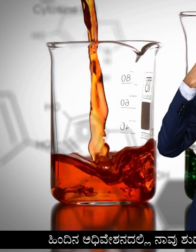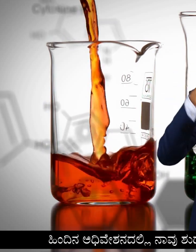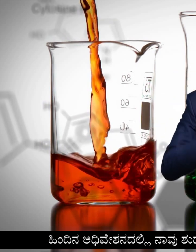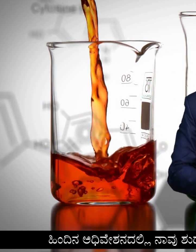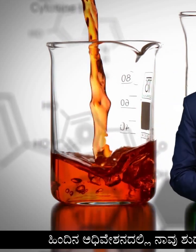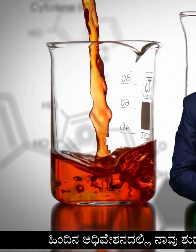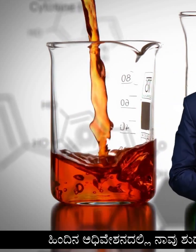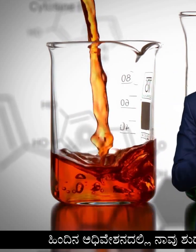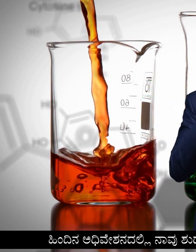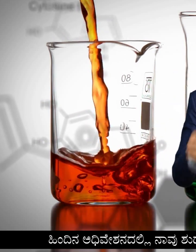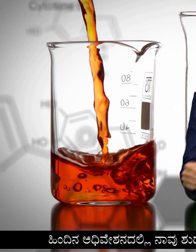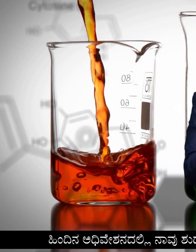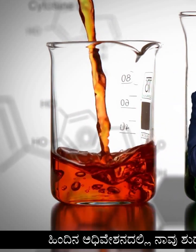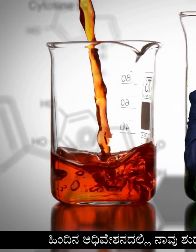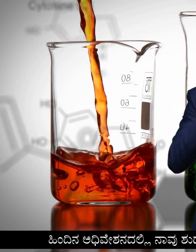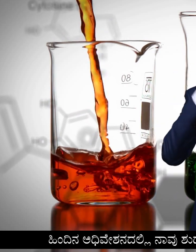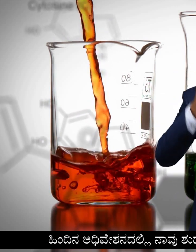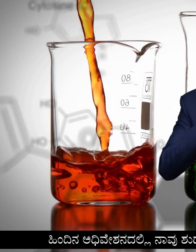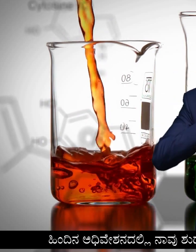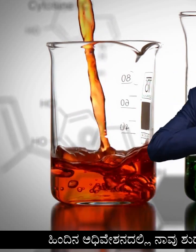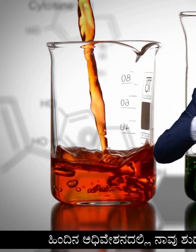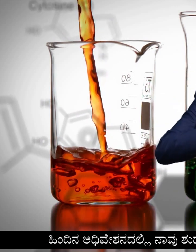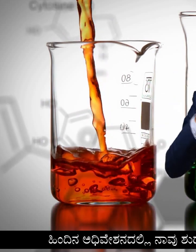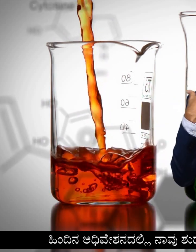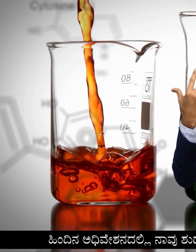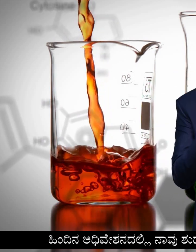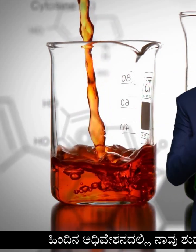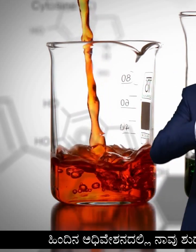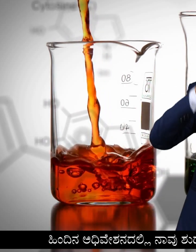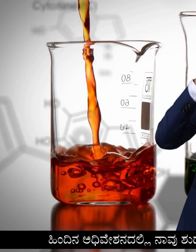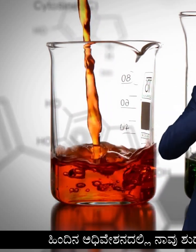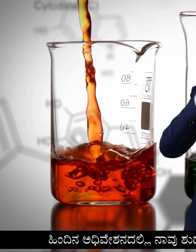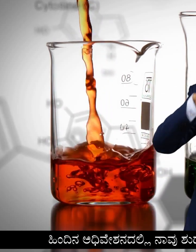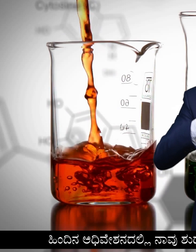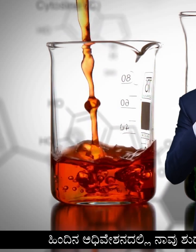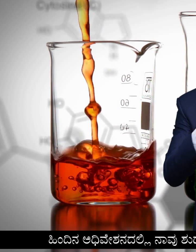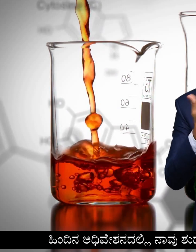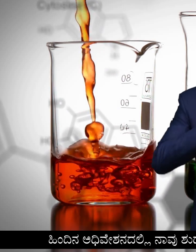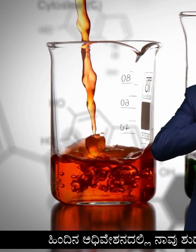ಹಿಂದಿನ ಅಧಿವೇಶನದಲ್ಲಿ ನಾವು ಶುದ್ಧ ಪದಾರ್ಥಗಳು ಮತ್ತು ಮಿಶ್ರಣಗಳ ಬಗ್ಗೆ ಕಲಿತಿದ್ದೇವೆ.